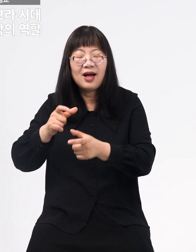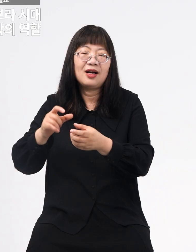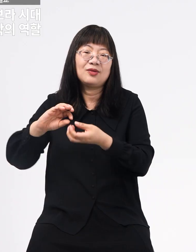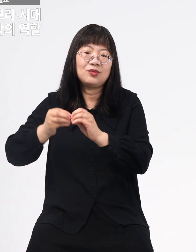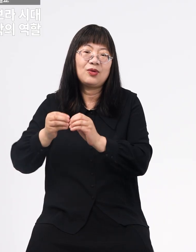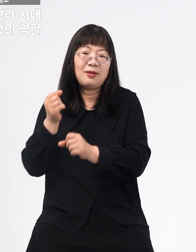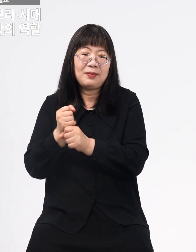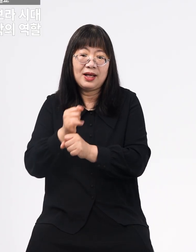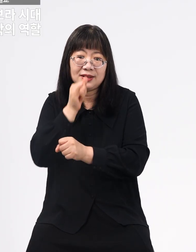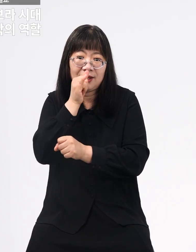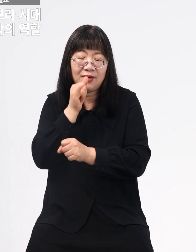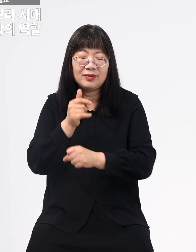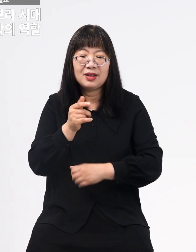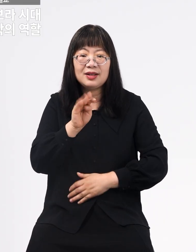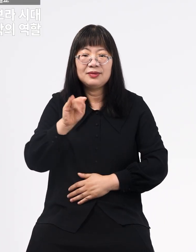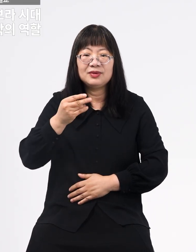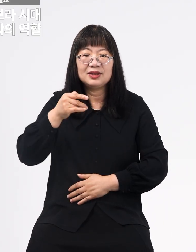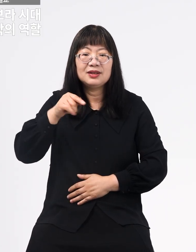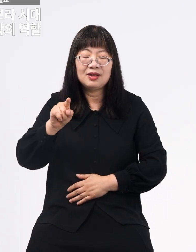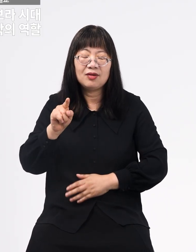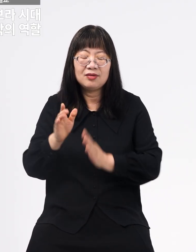사람으로 평가를 내놨어요.